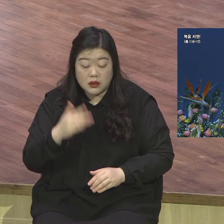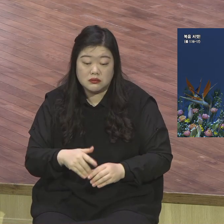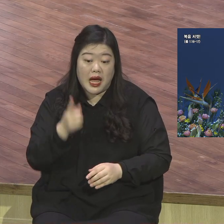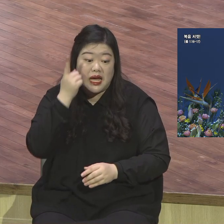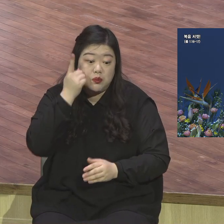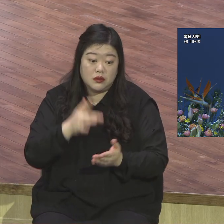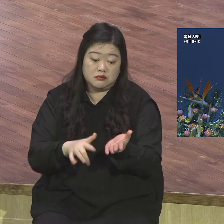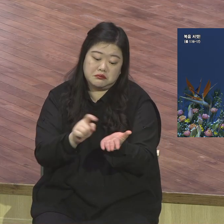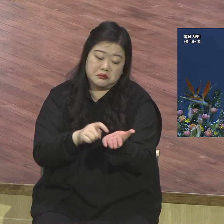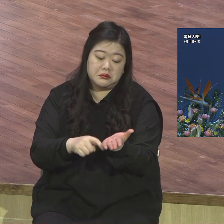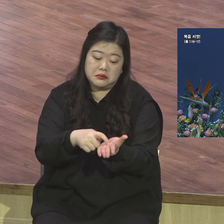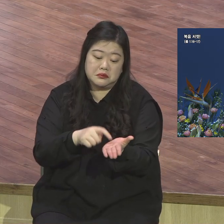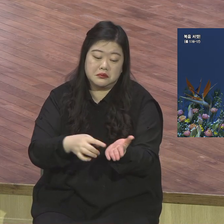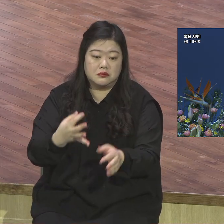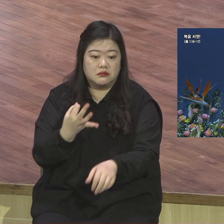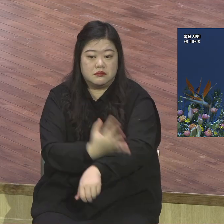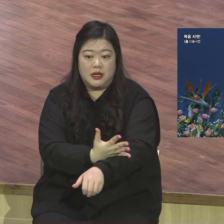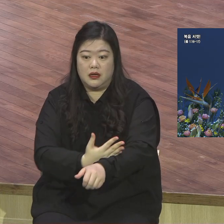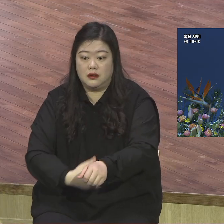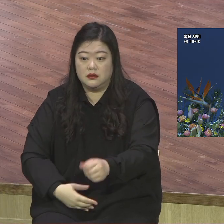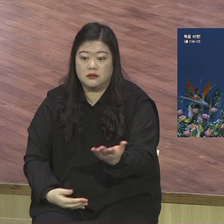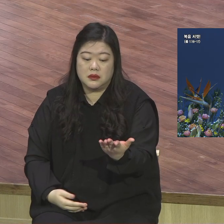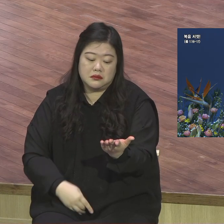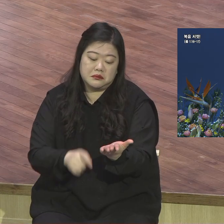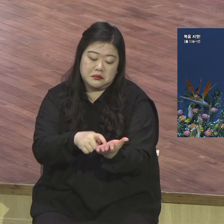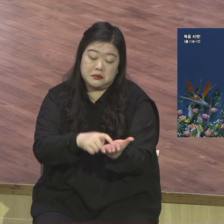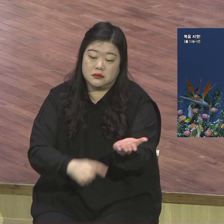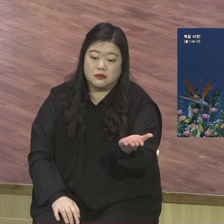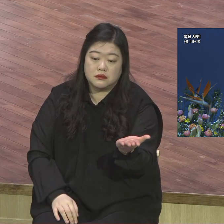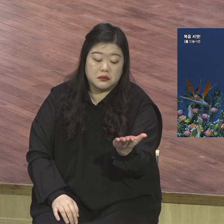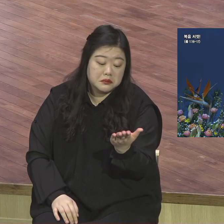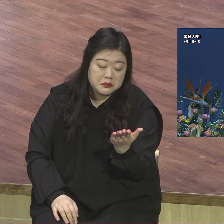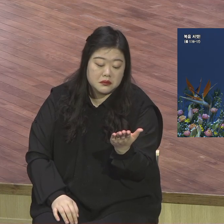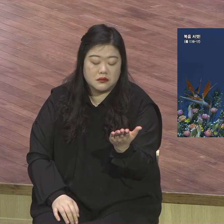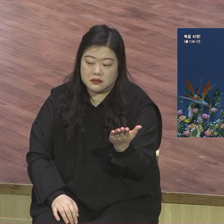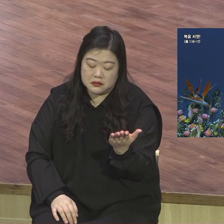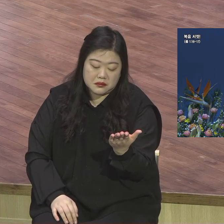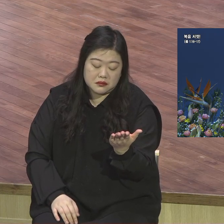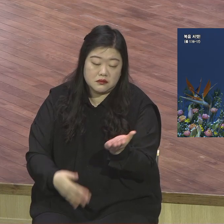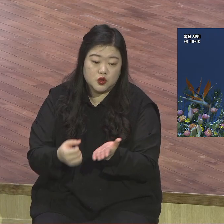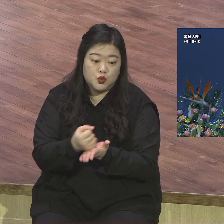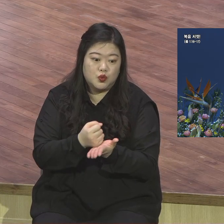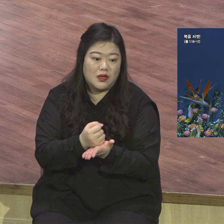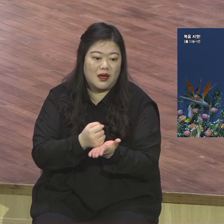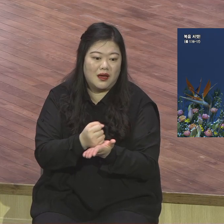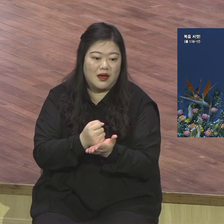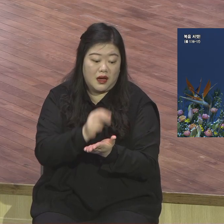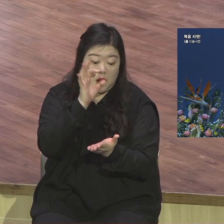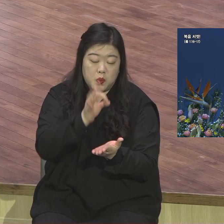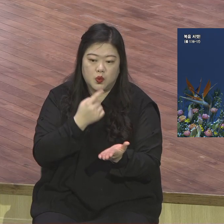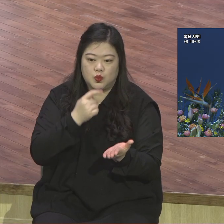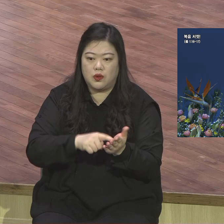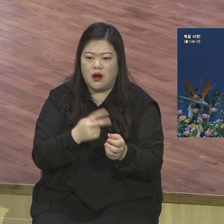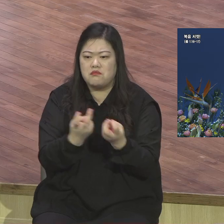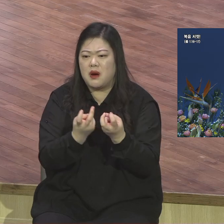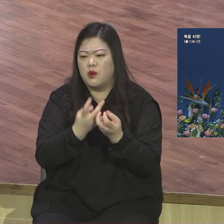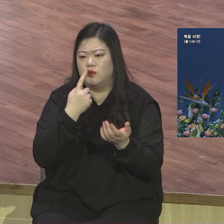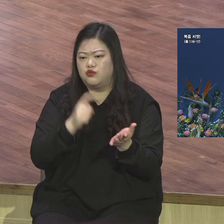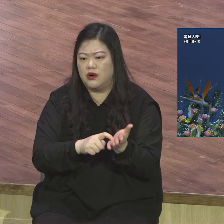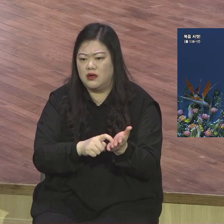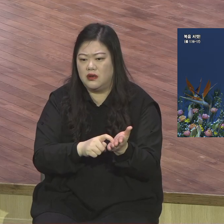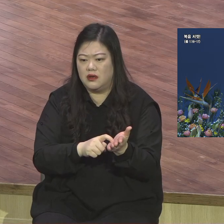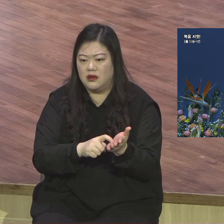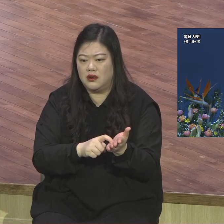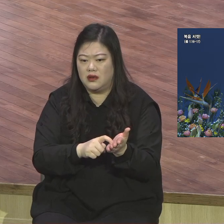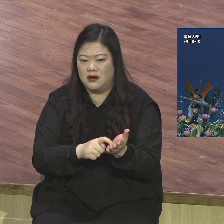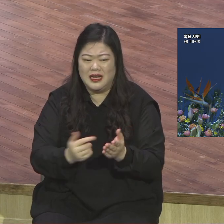비대면이니까 갈 필요도 없이 그냥 컴퓨터로 전부 다 점쟁이들 만나게 되고 옛날에는